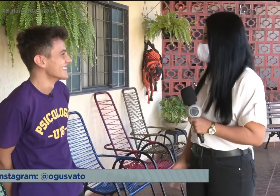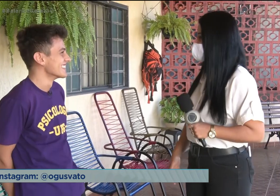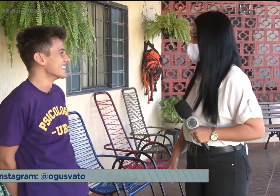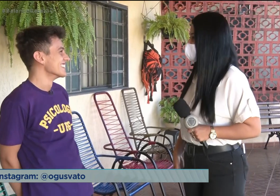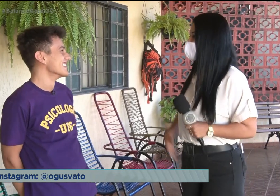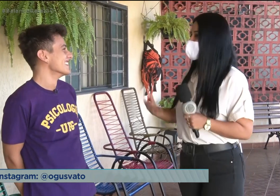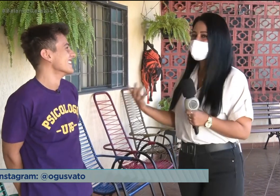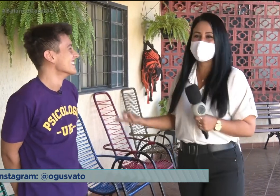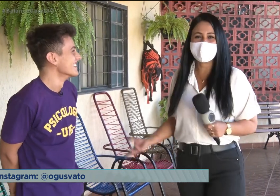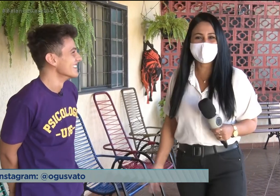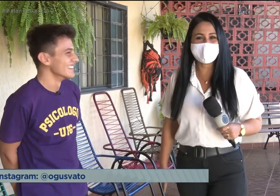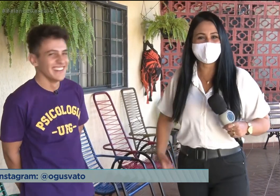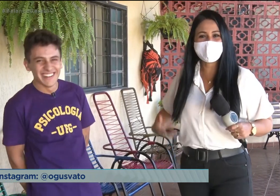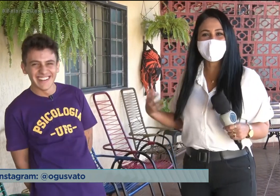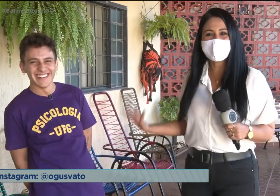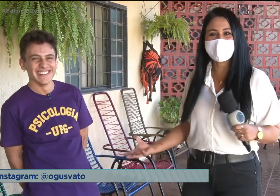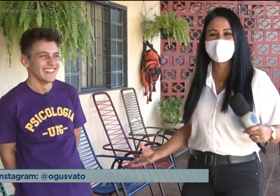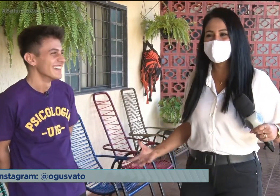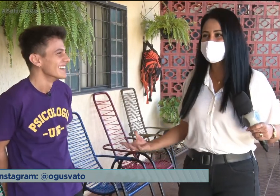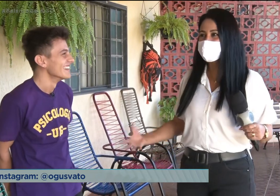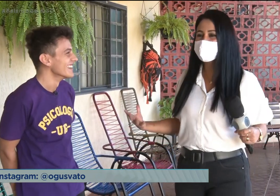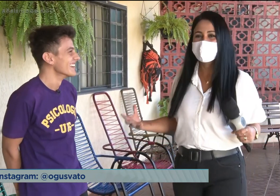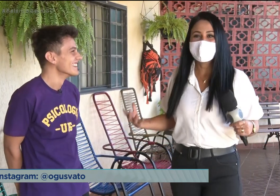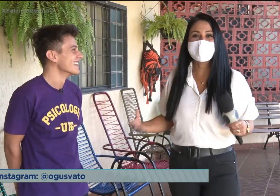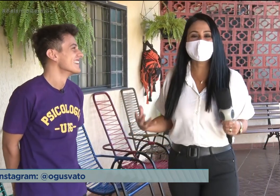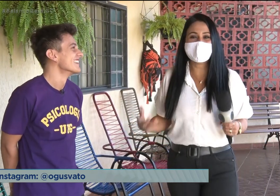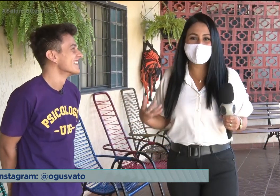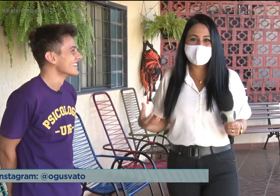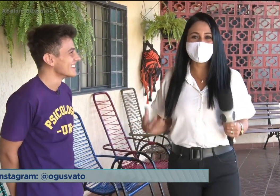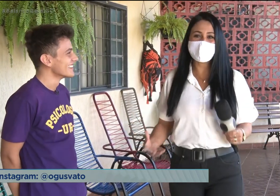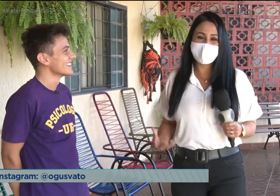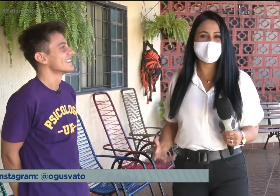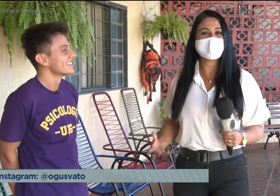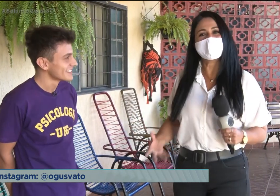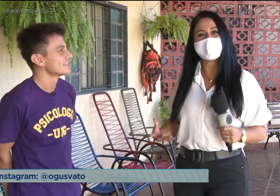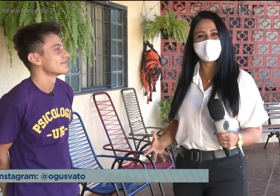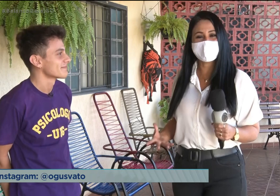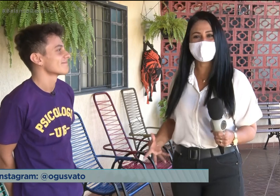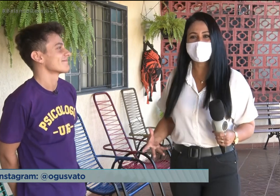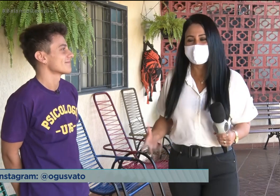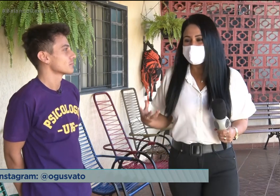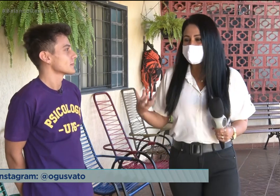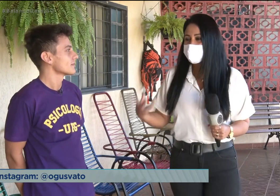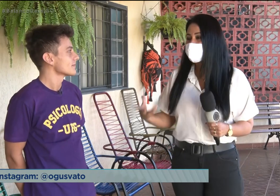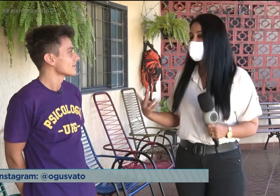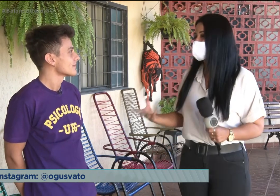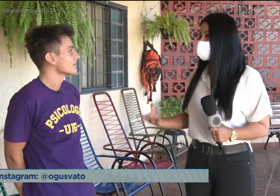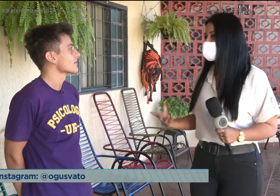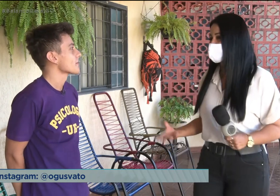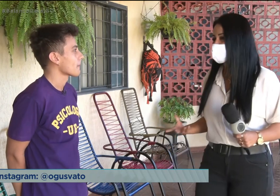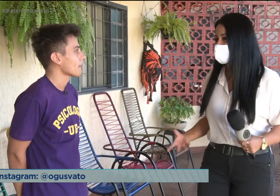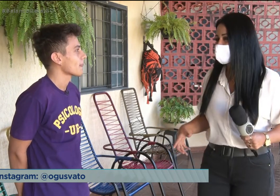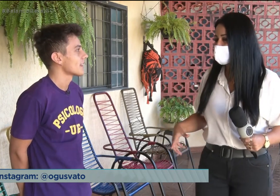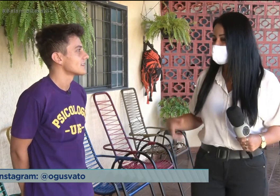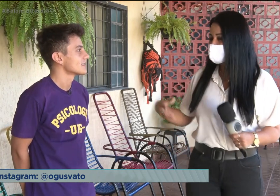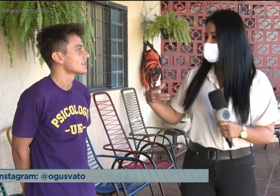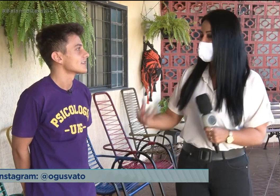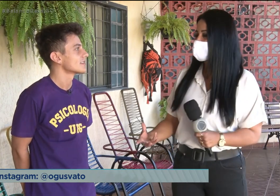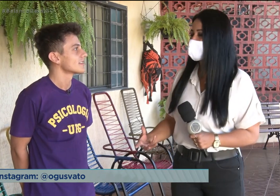conhecer Que cara bacana Que história bacana, né? Que bandeira do bem que ele levanta Agora pra despedir do pessoal de casa Manda